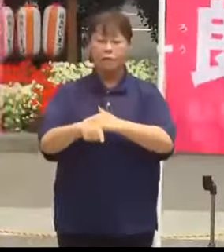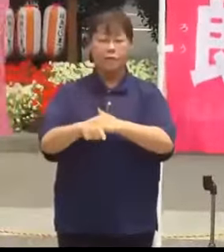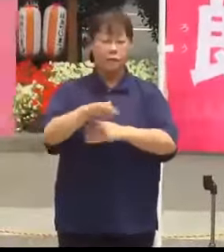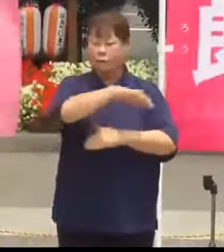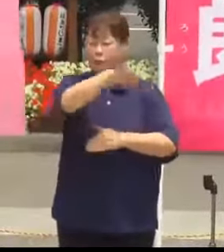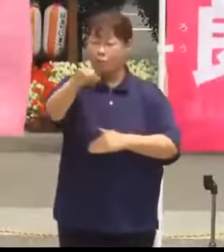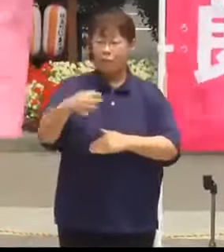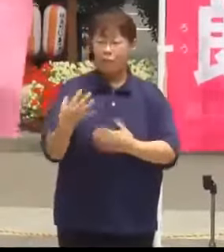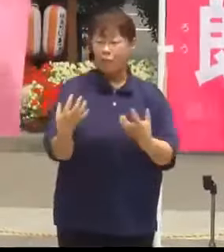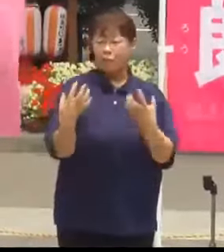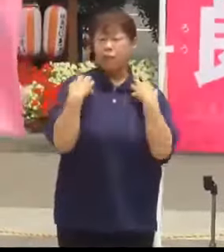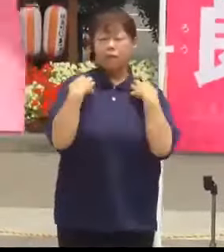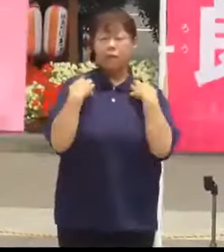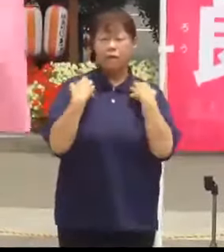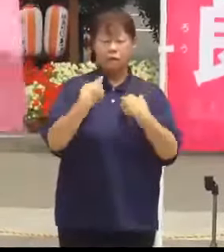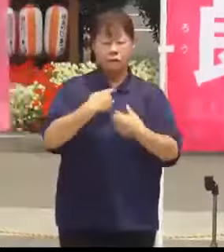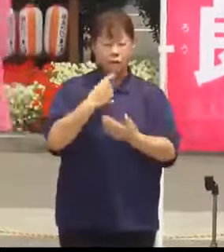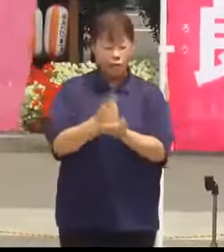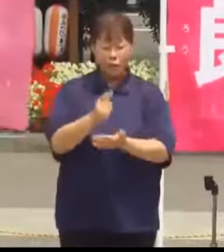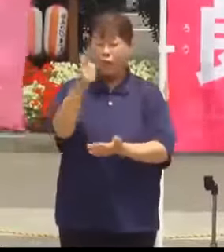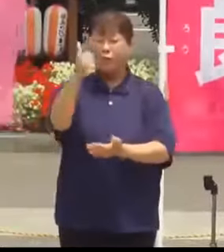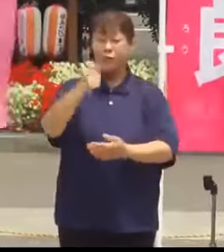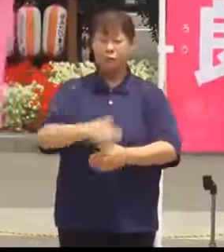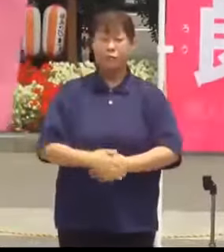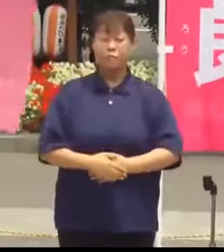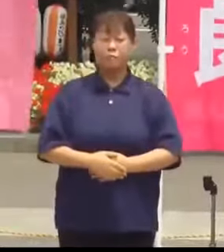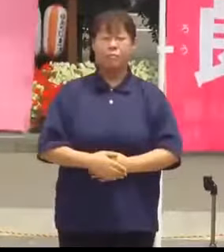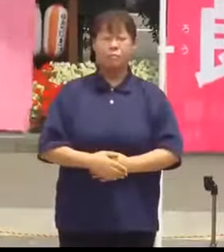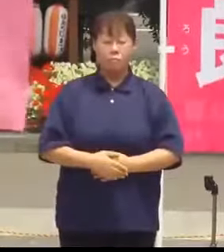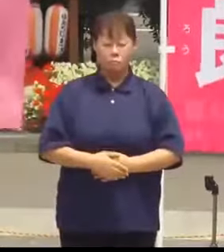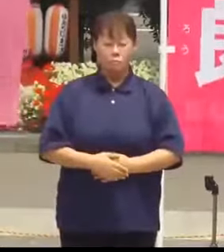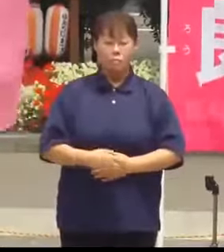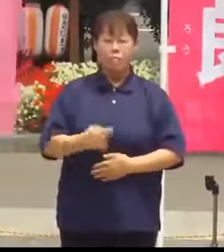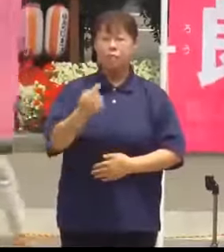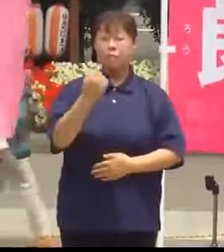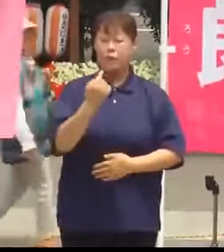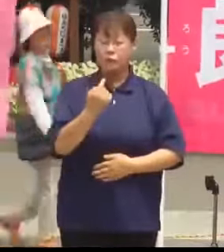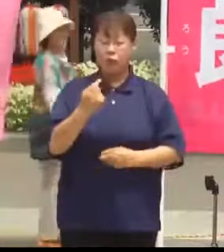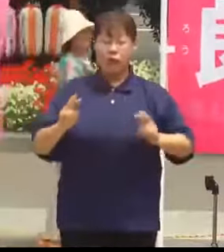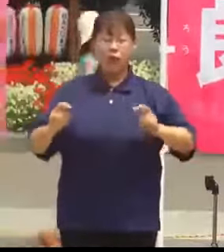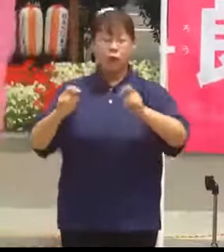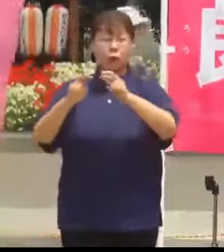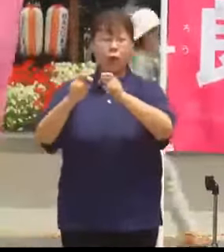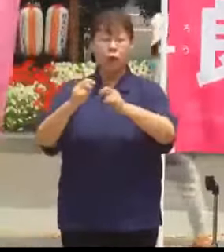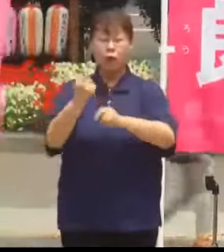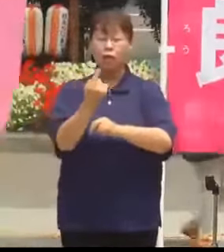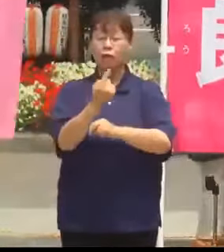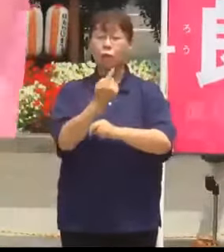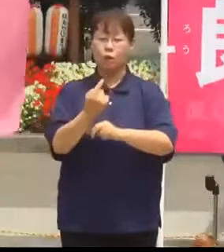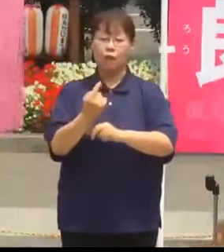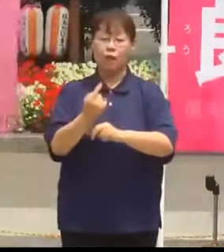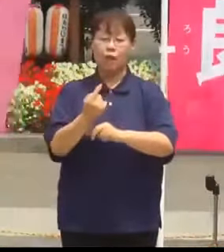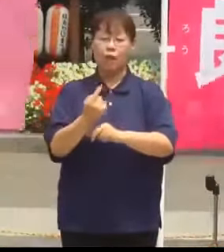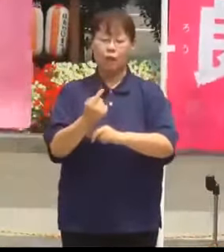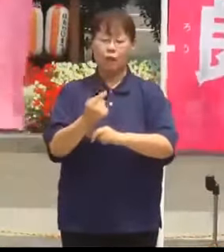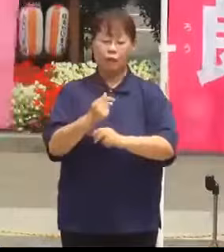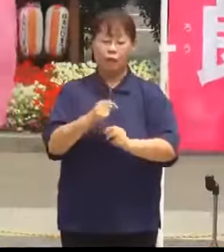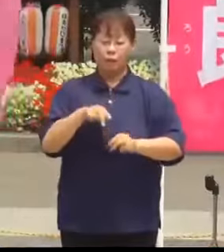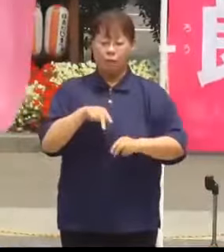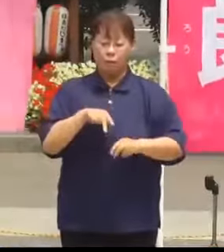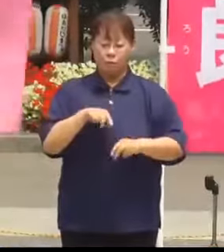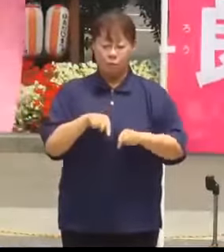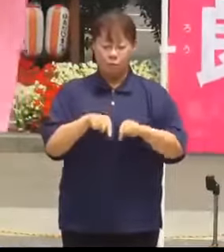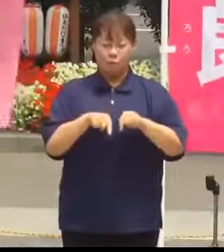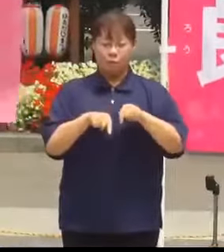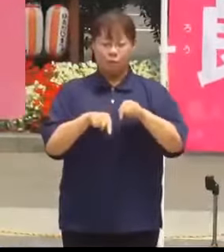よ私一人の話じゃないあの時私は国会一人で旧をやることになったやりたくないよそんな